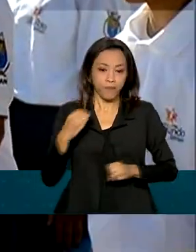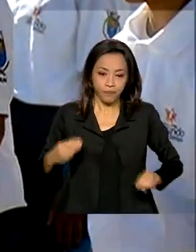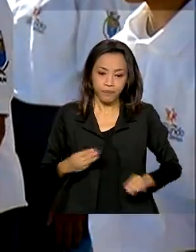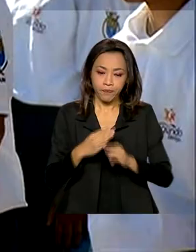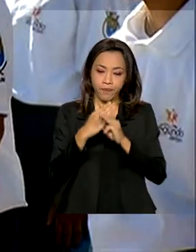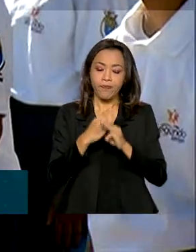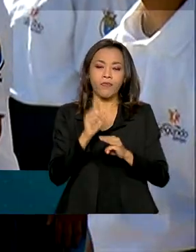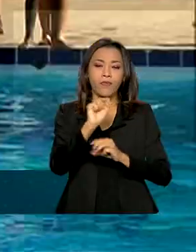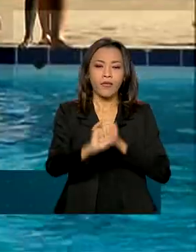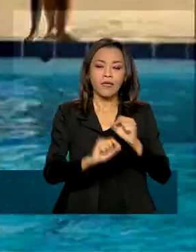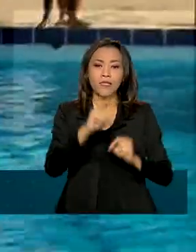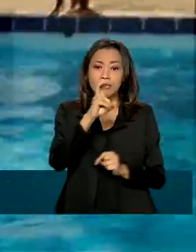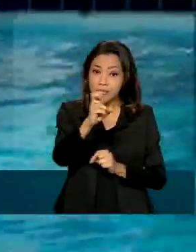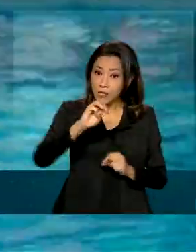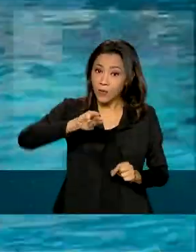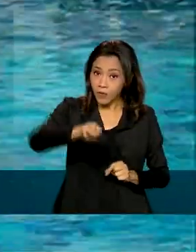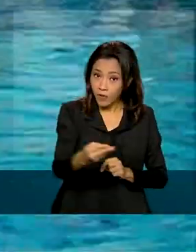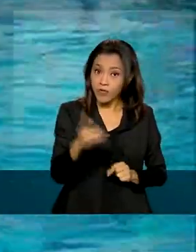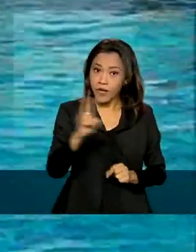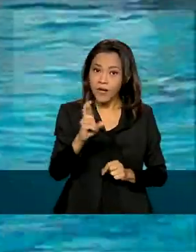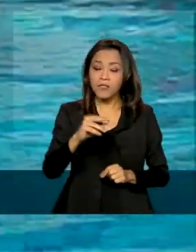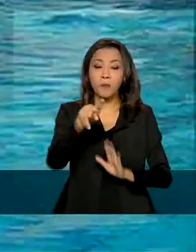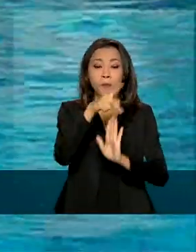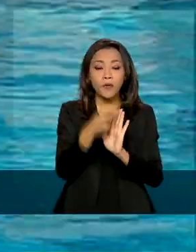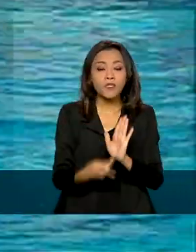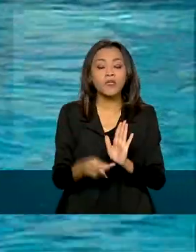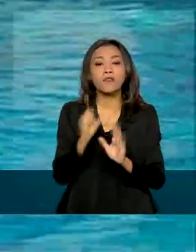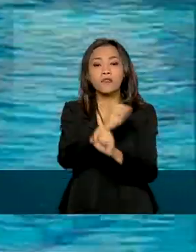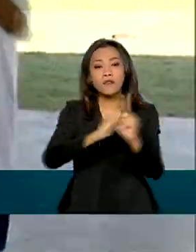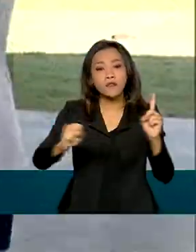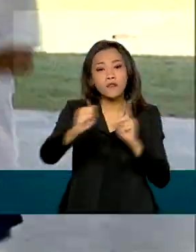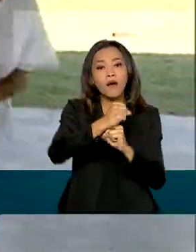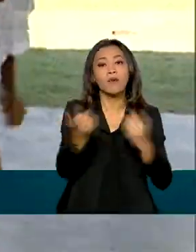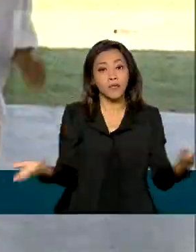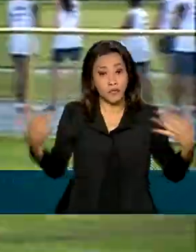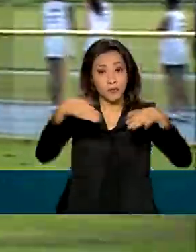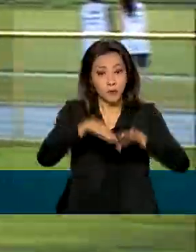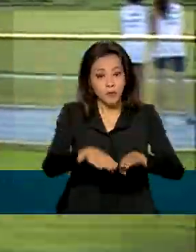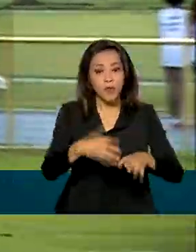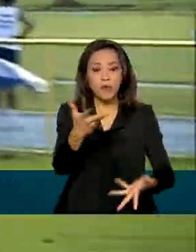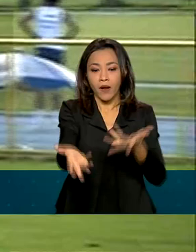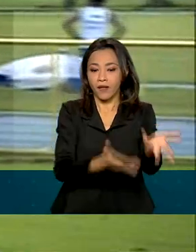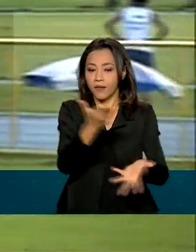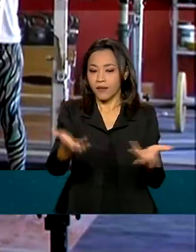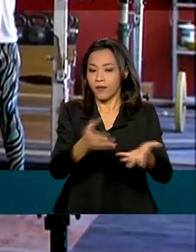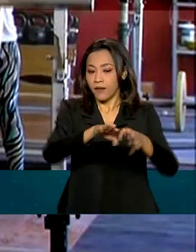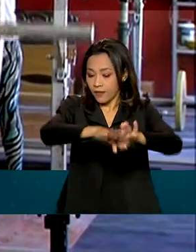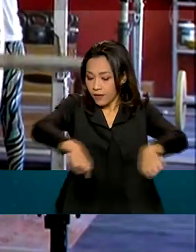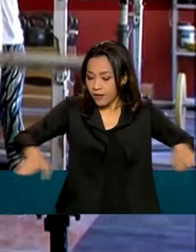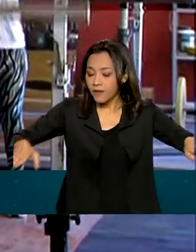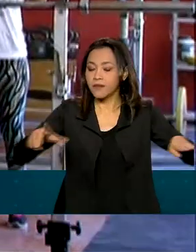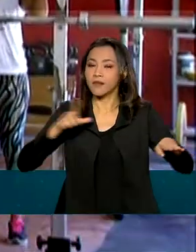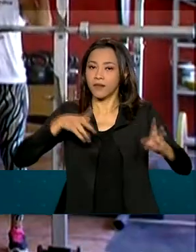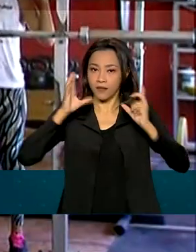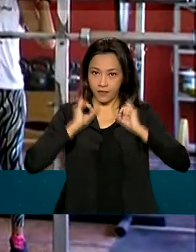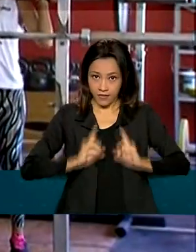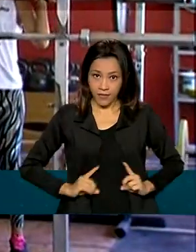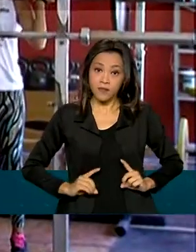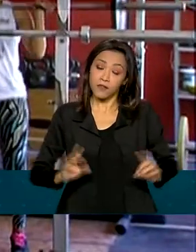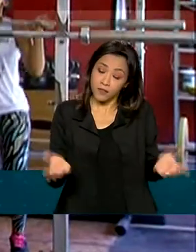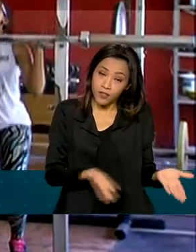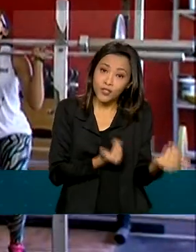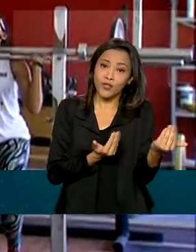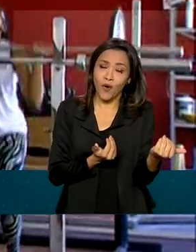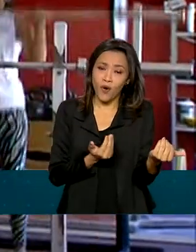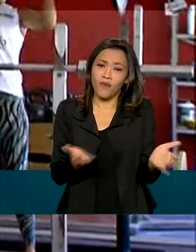milhões de reais a execução de projetos sociais de inclusão para atender crianças com deficiência Oi jovens de baixa